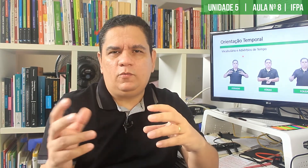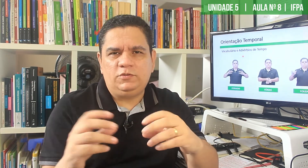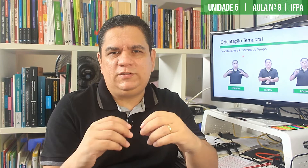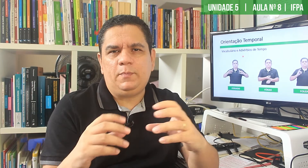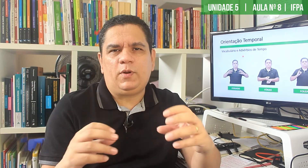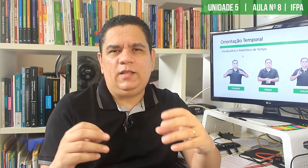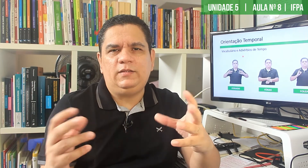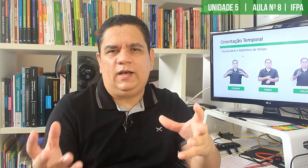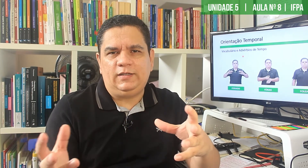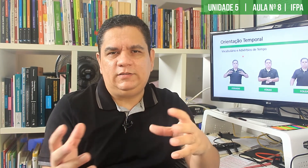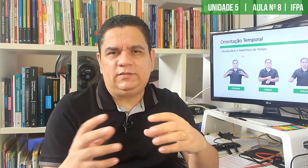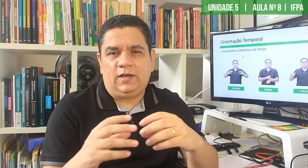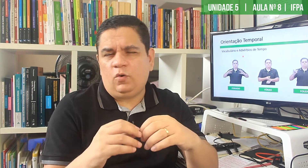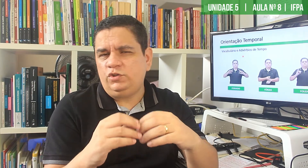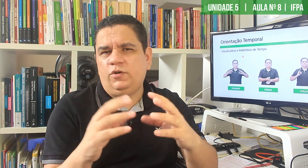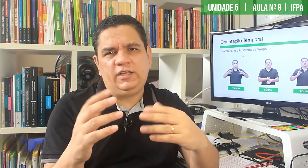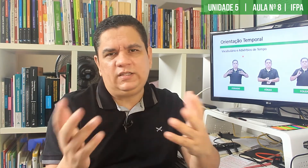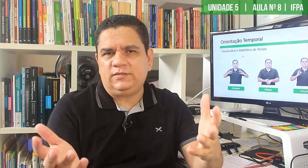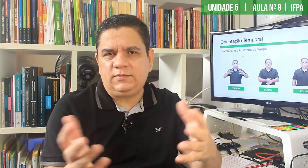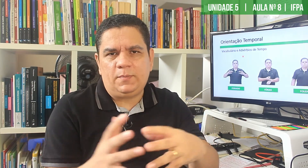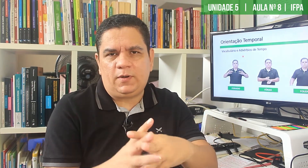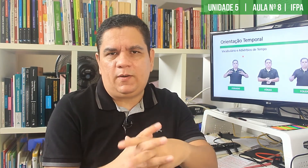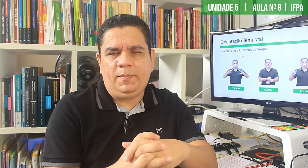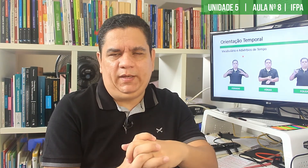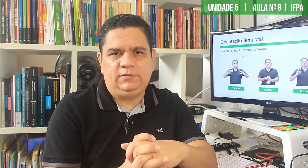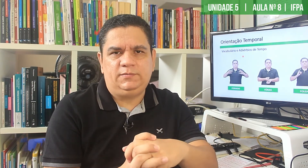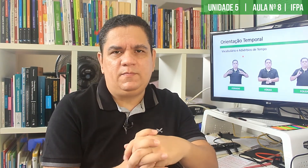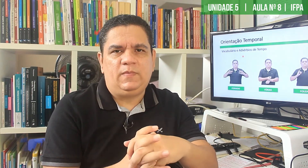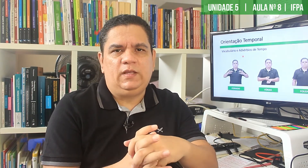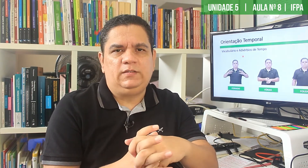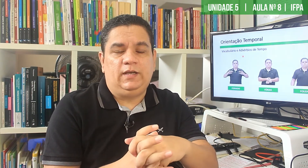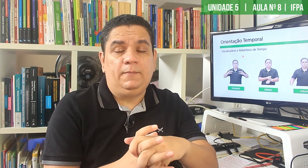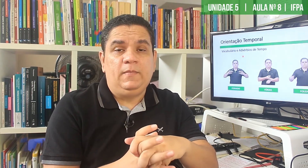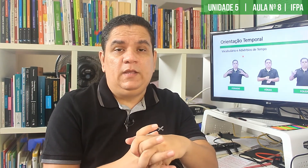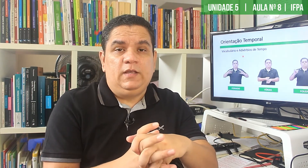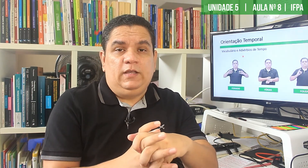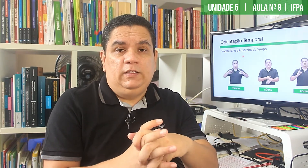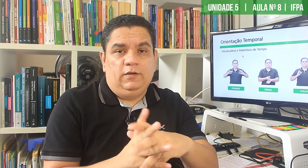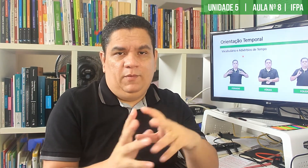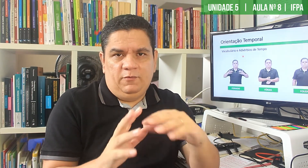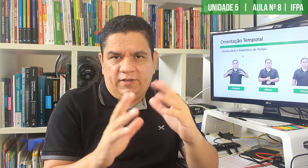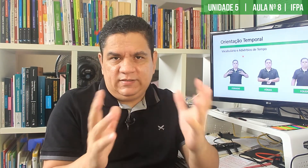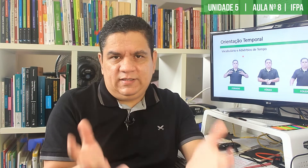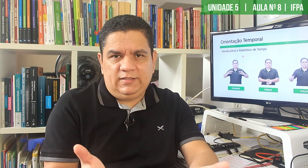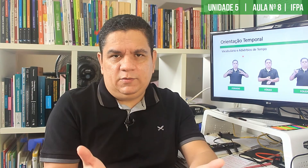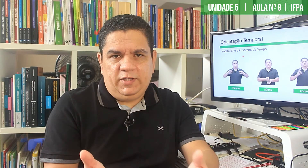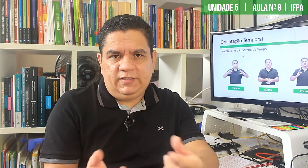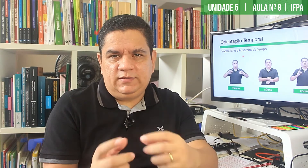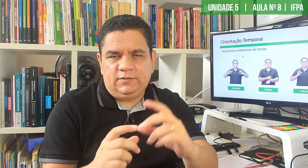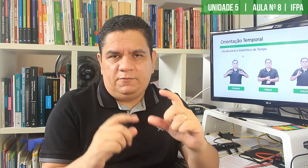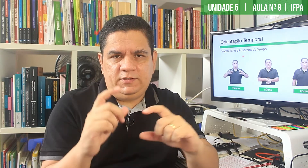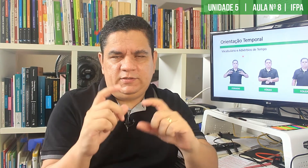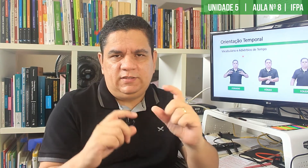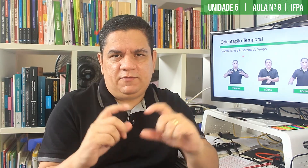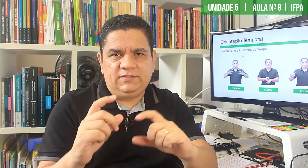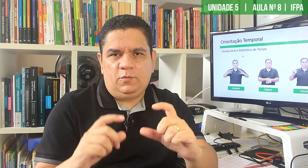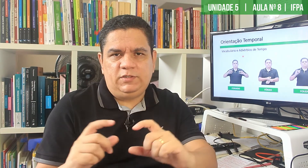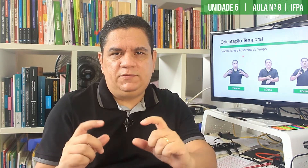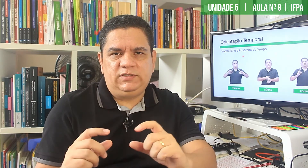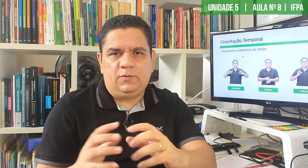de temporalidade, tá? Ou de orientação temporal apenas, tá? Então vamos ver que sinais são esses. Eu tentei fazer uma divisão